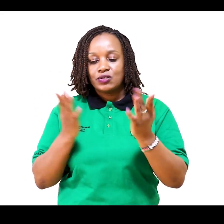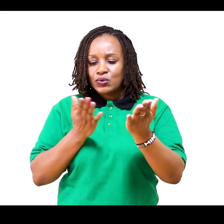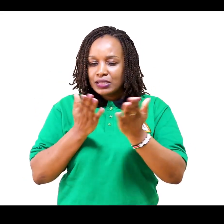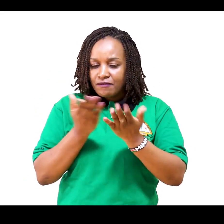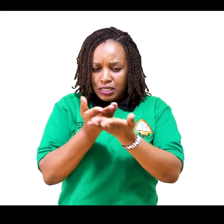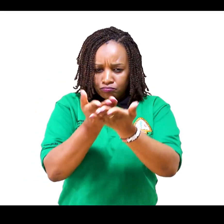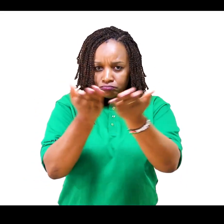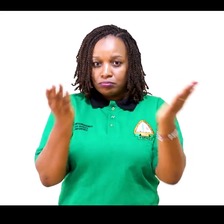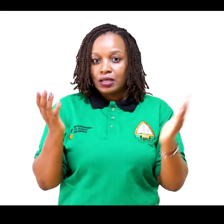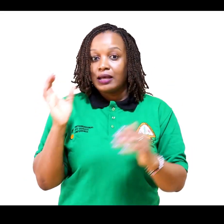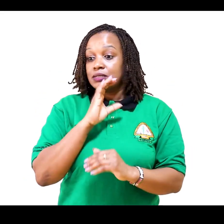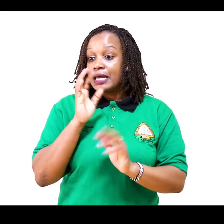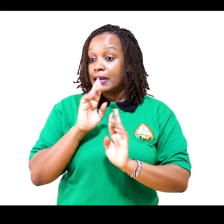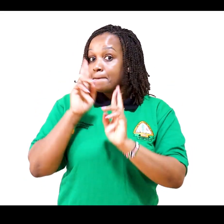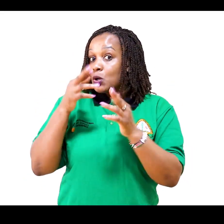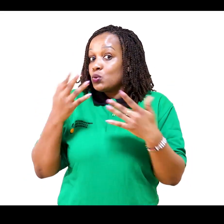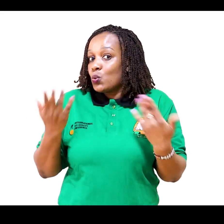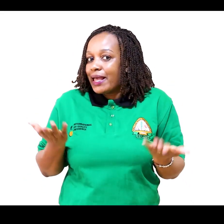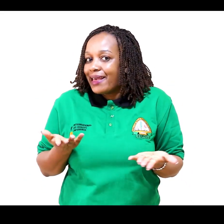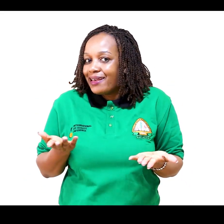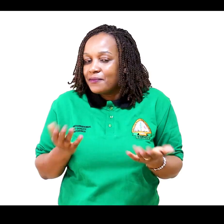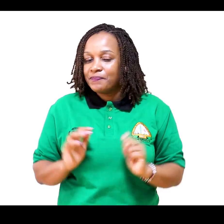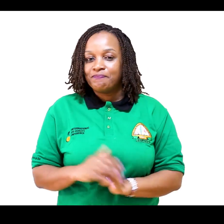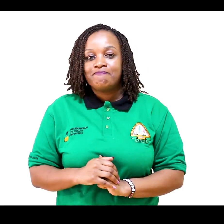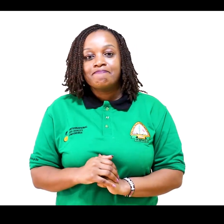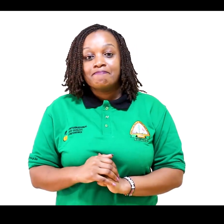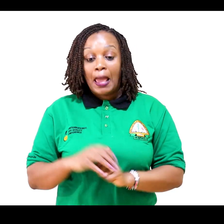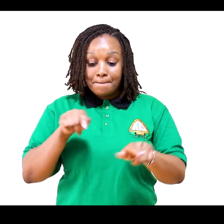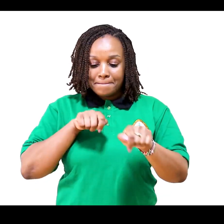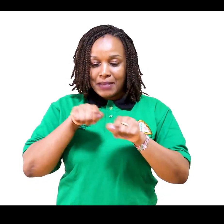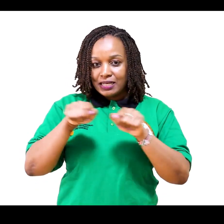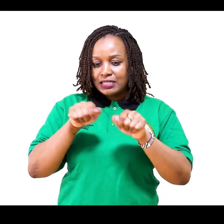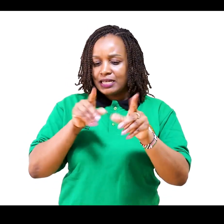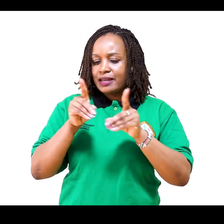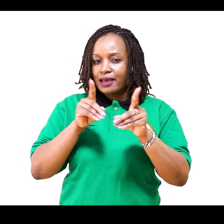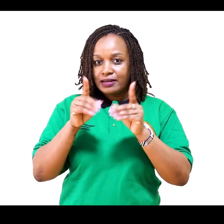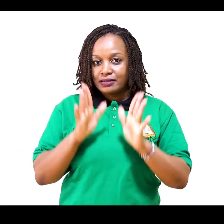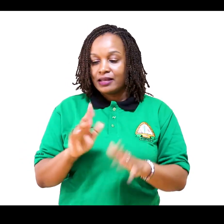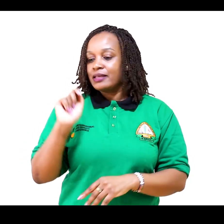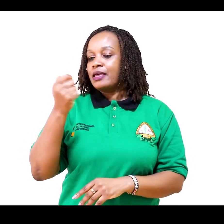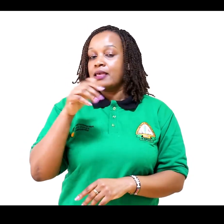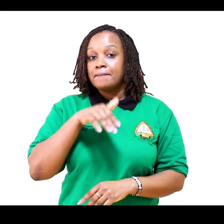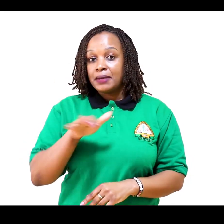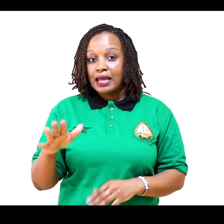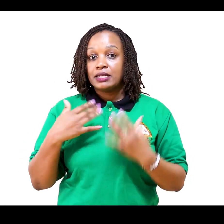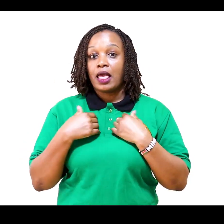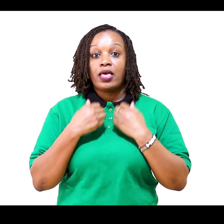ubora wa utoaji huduma anapaswa kuripotiwa kwa mkurugenzi mtendaji, huduma ya ukaguzi